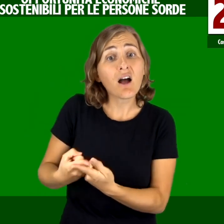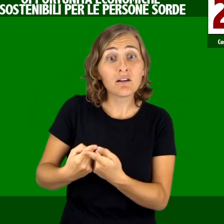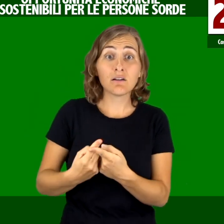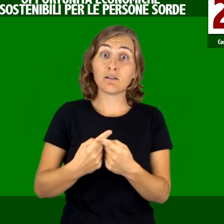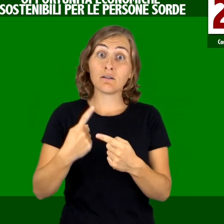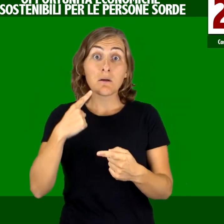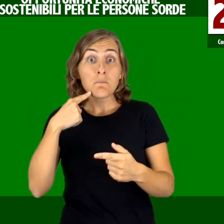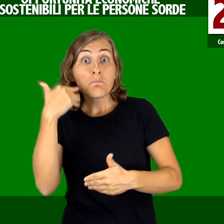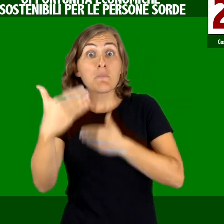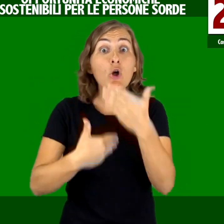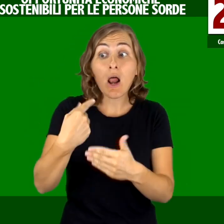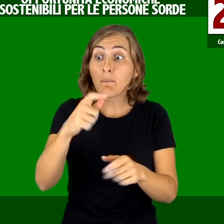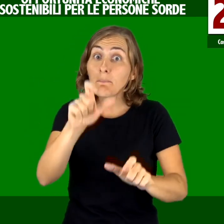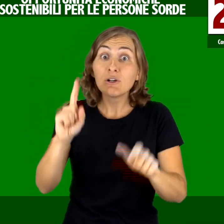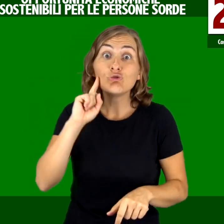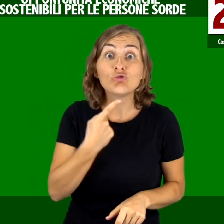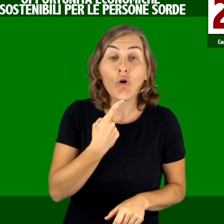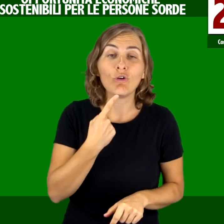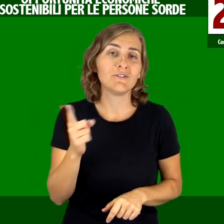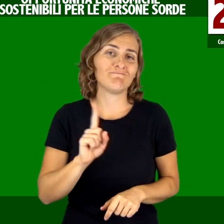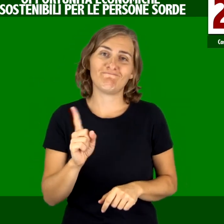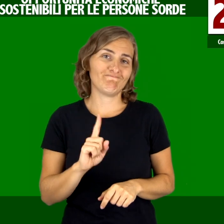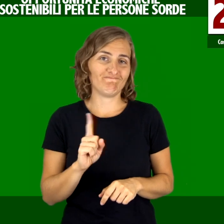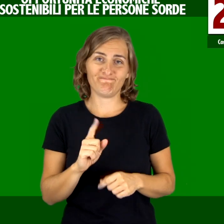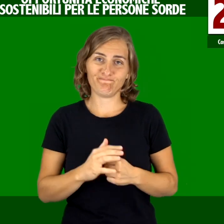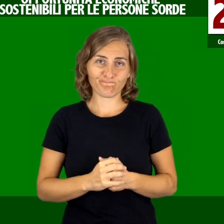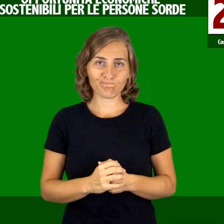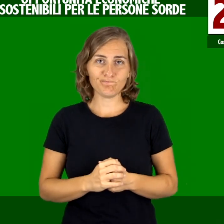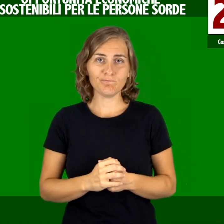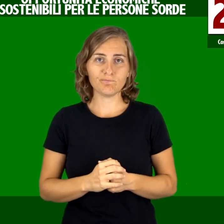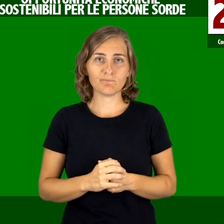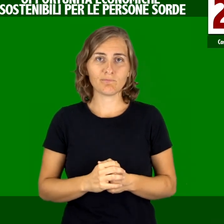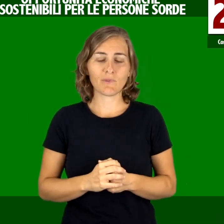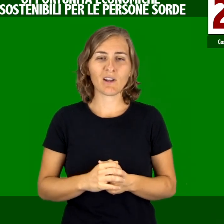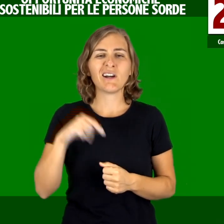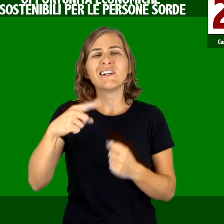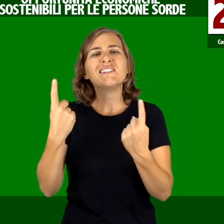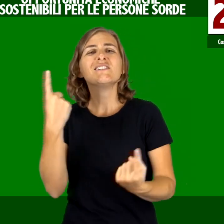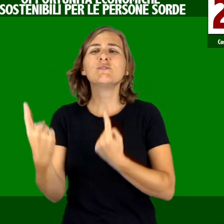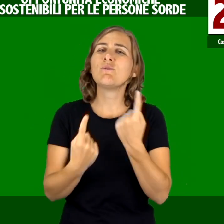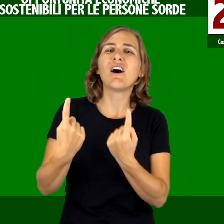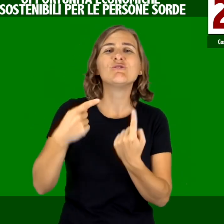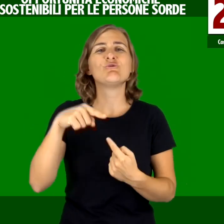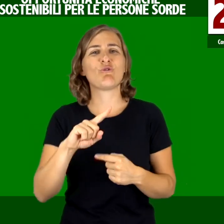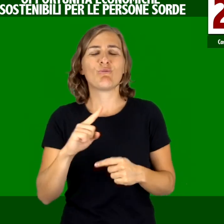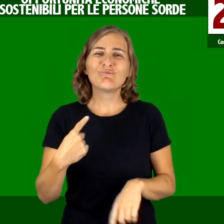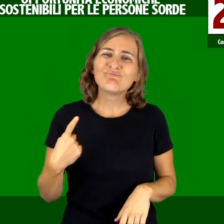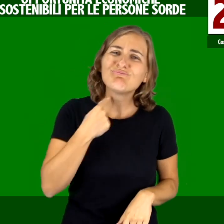non sono migliorate in termini occupazionali e l'esclusione dal mondo del lavoro resta una delle principali cause di svantaggio,